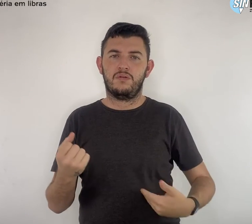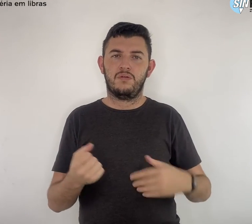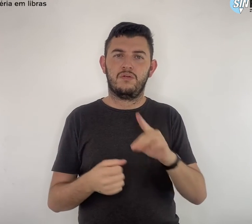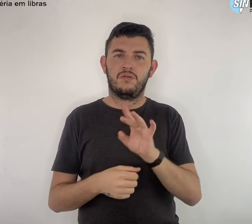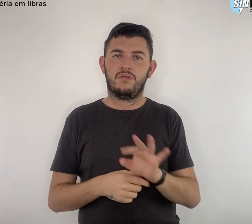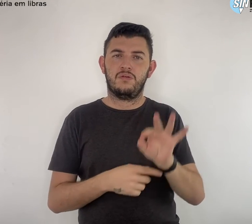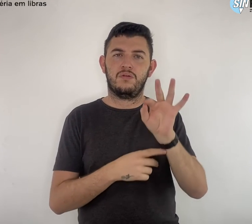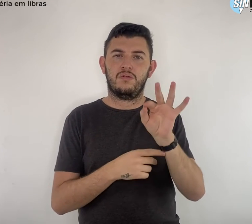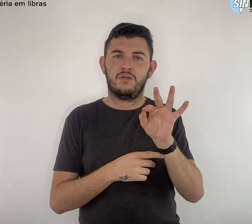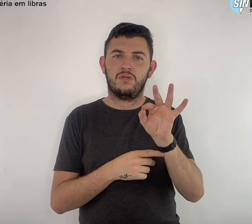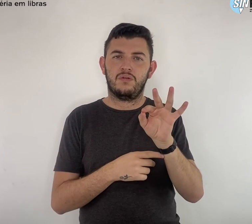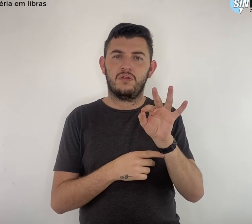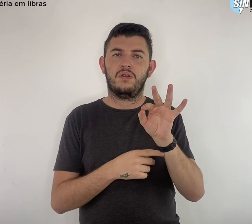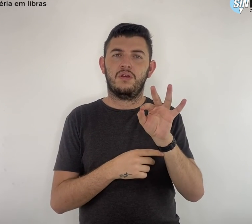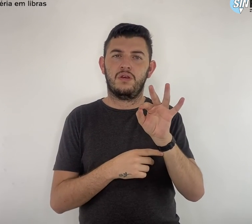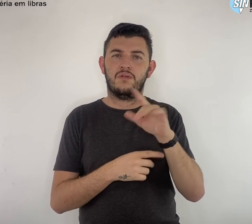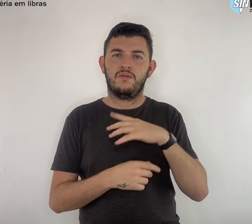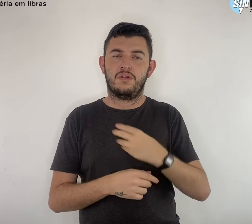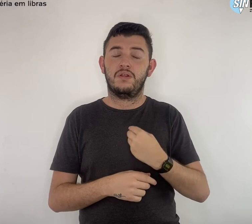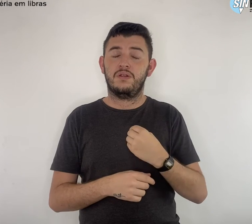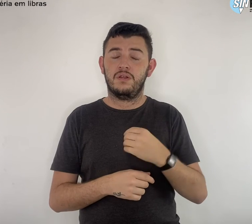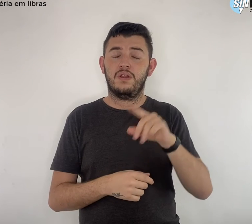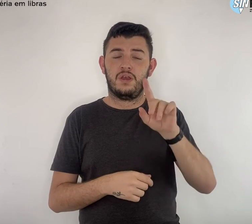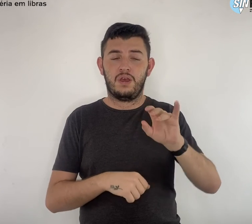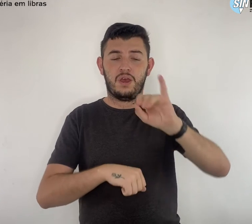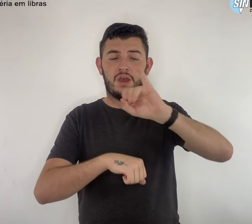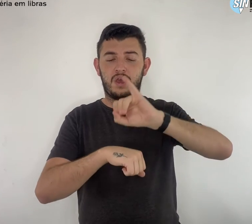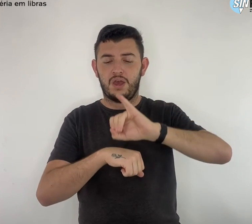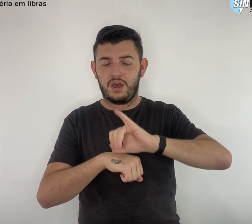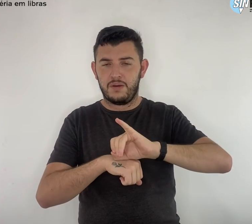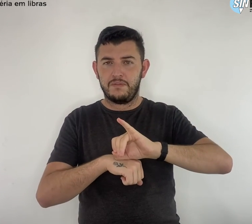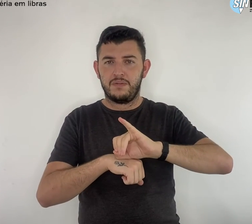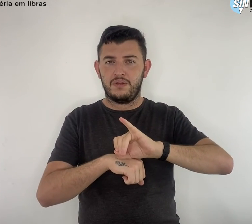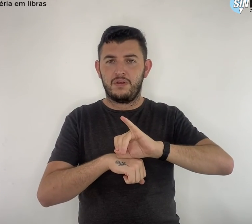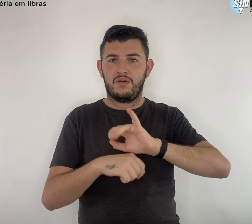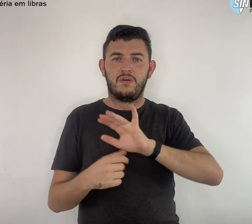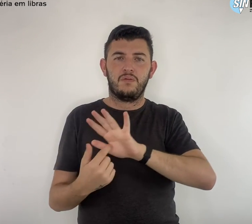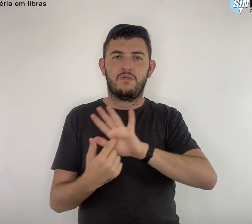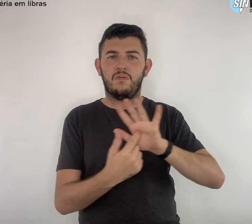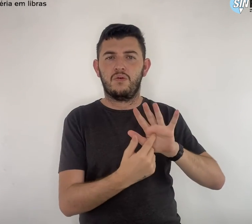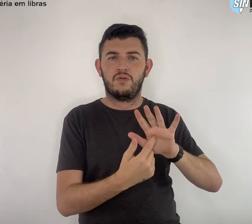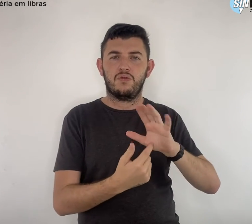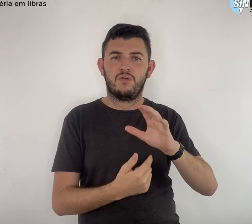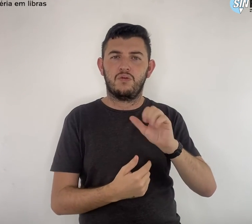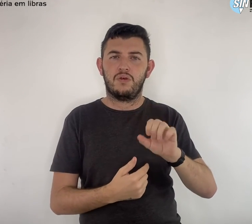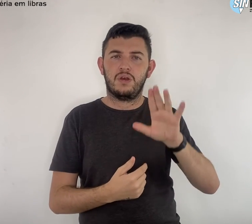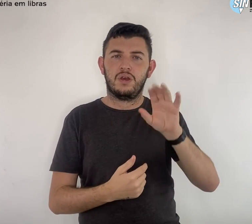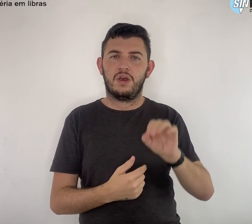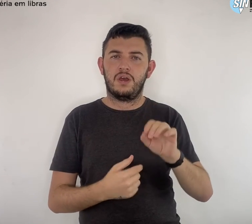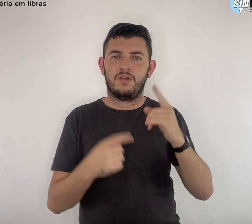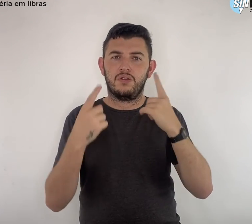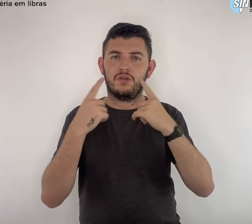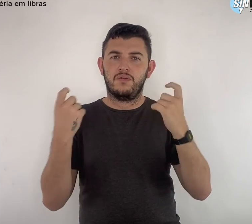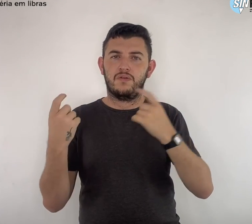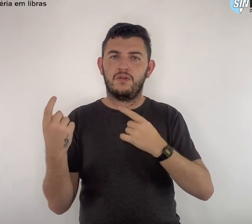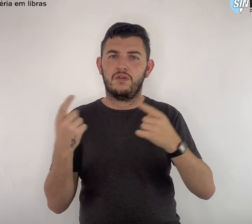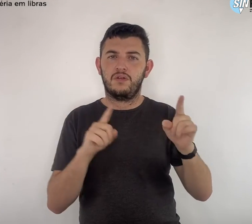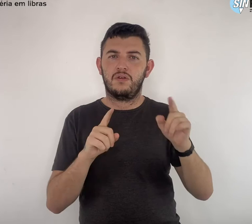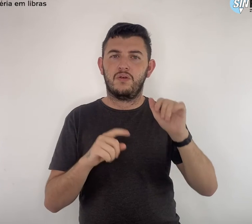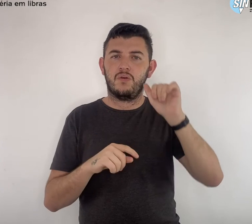Segurança Pública, o Distrito Federal foi a capital que mais registrou casos de violência